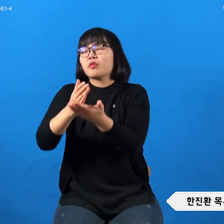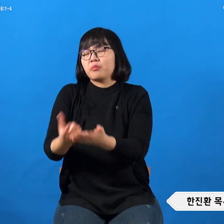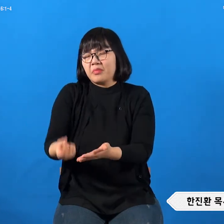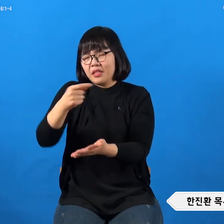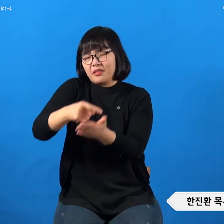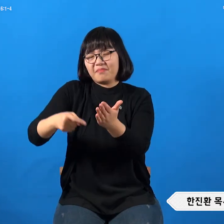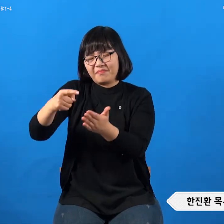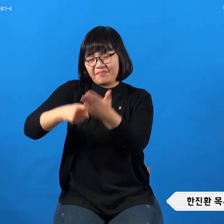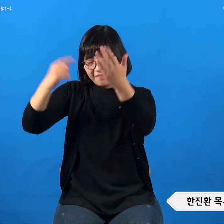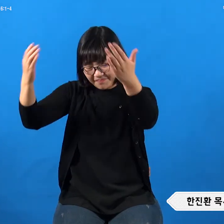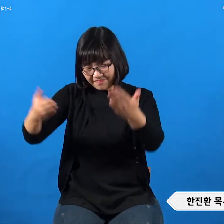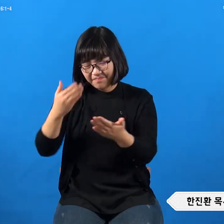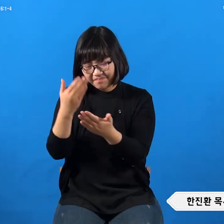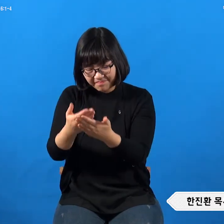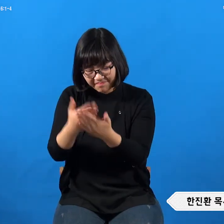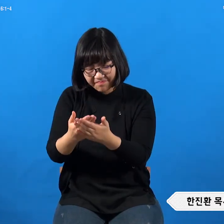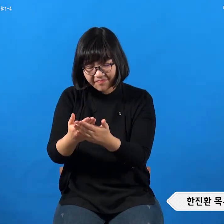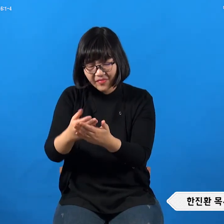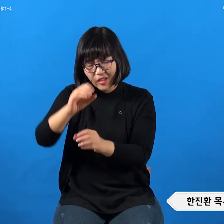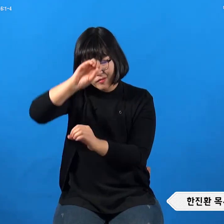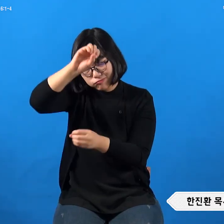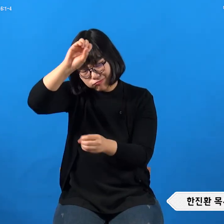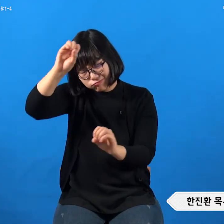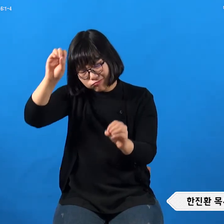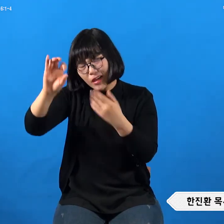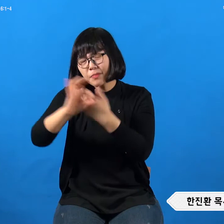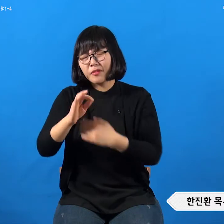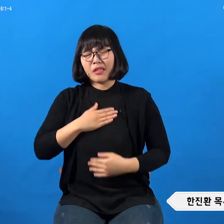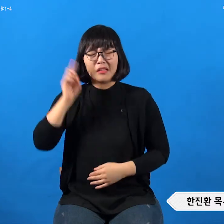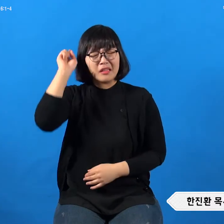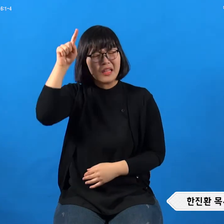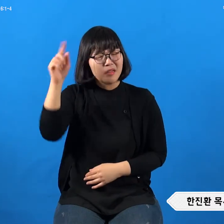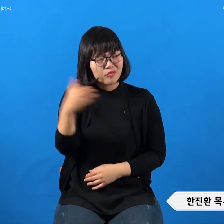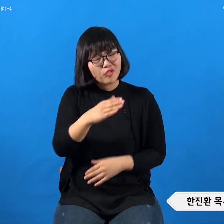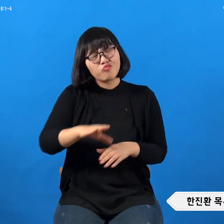주십시오. 안 그러면 저는 내일부터 굶습니다.